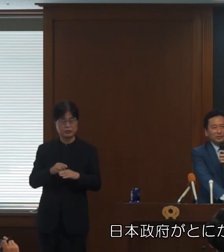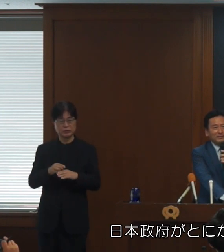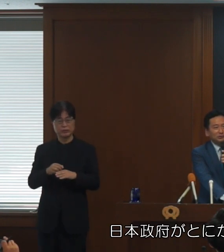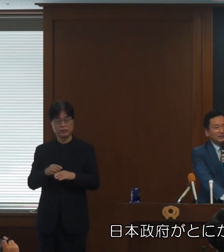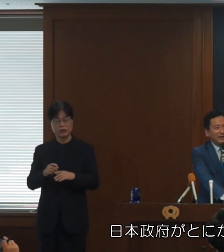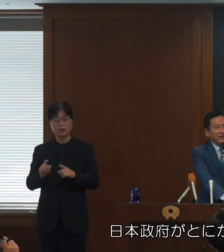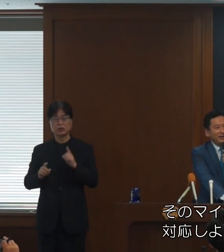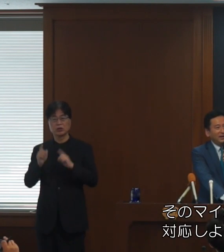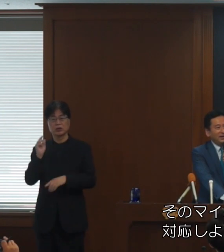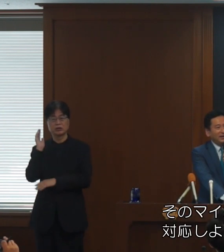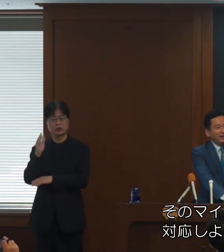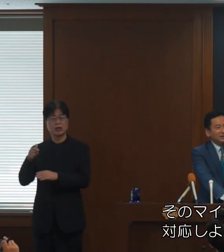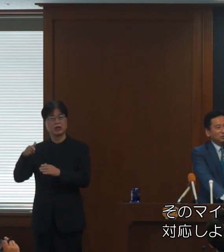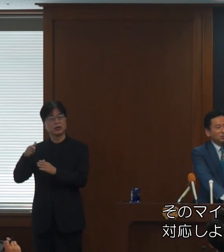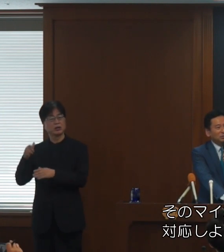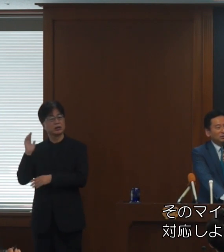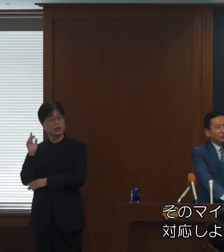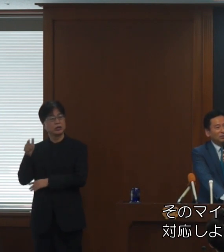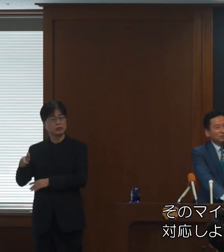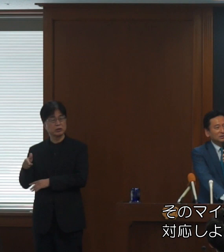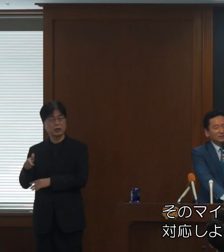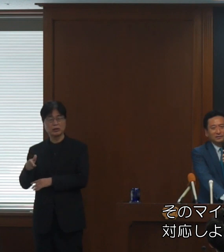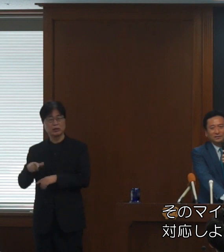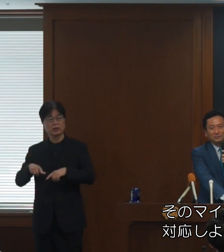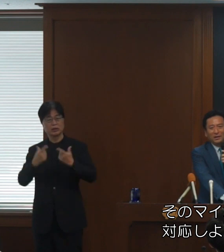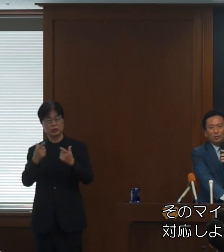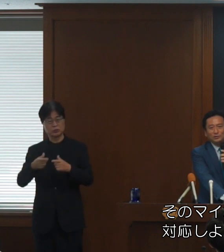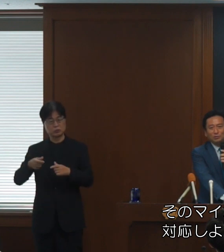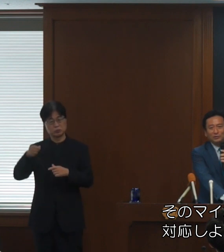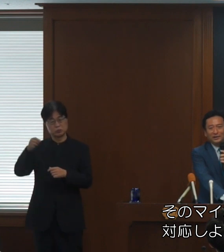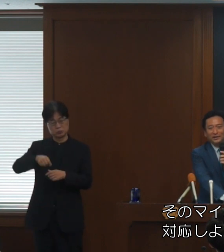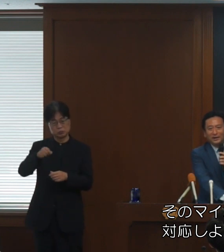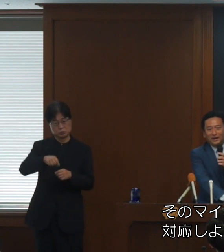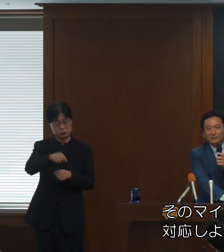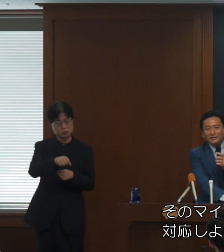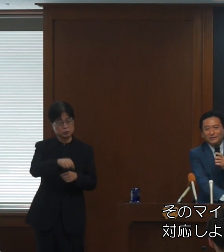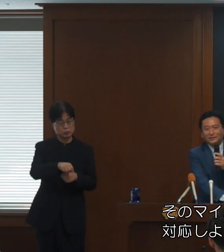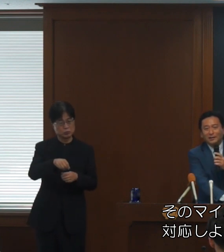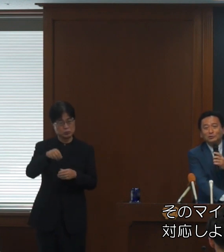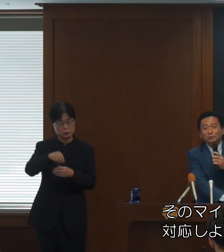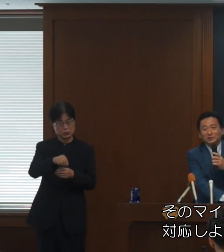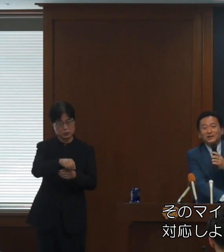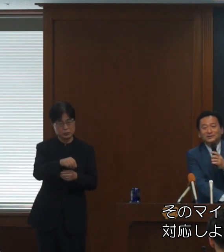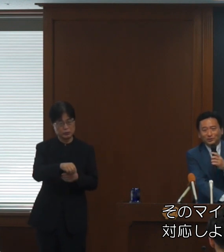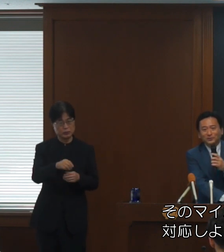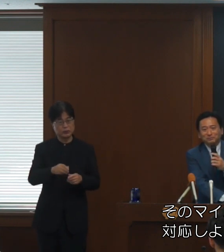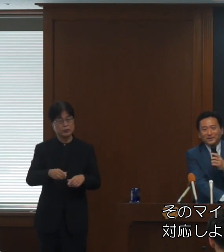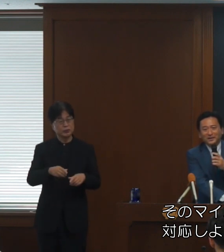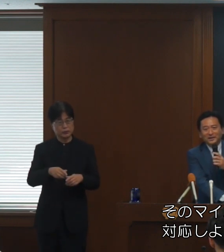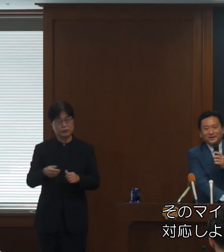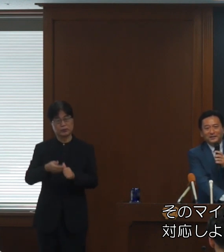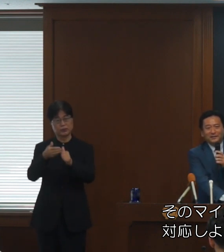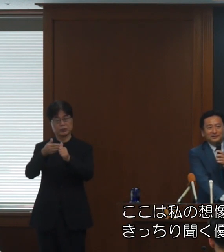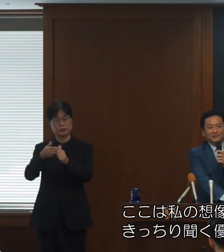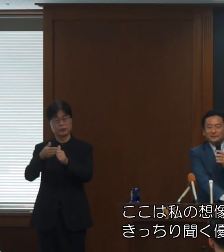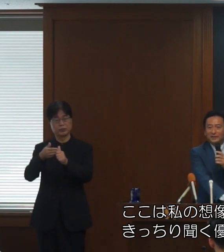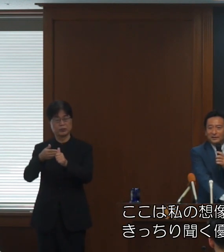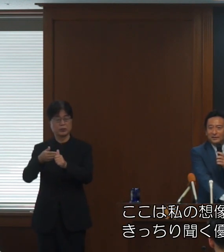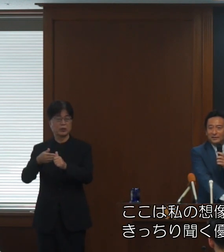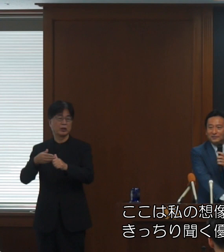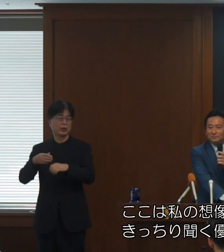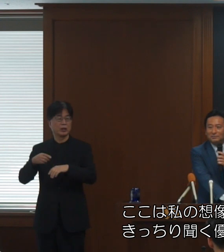人工員を植えまくってそのマイホーム事業に対応しようとしたんですよ